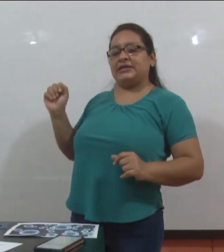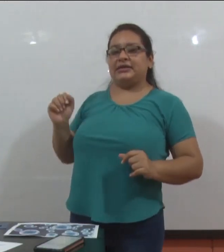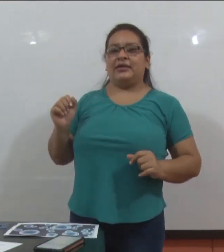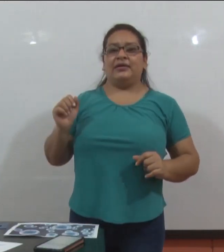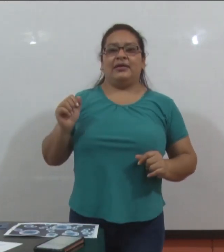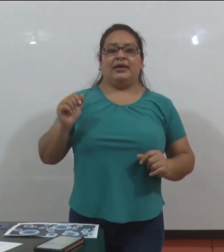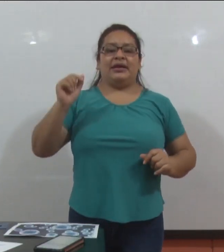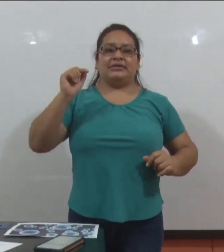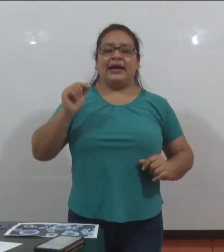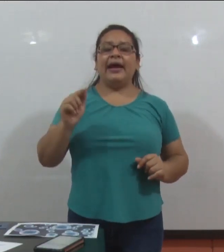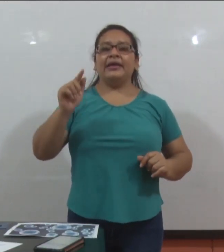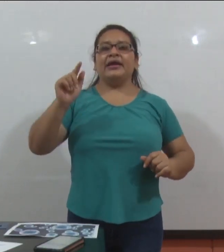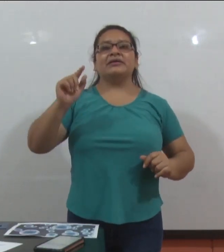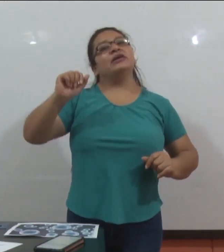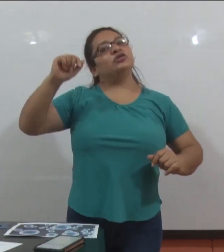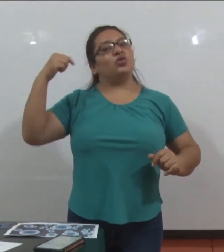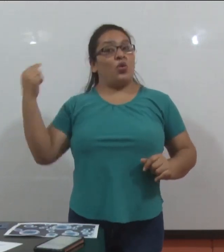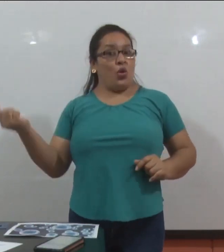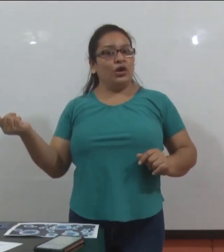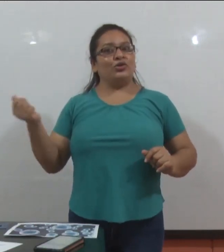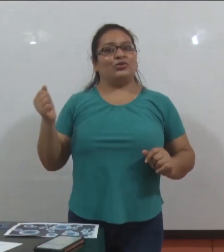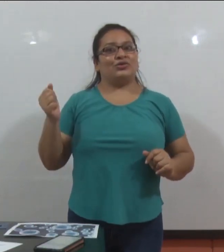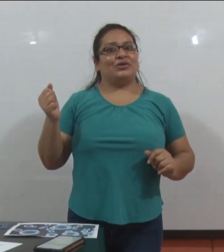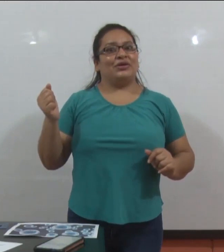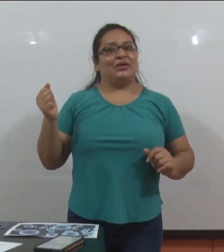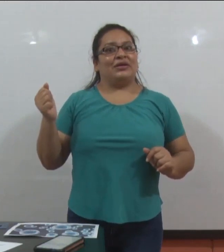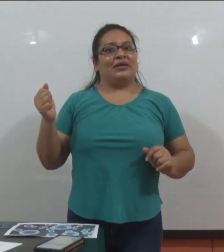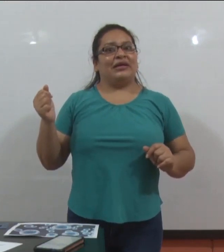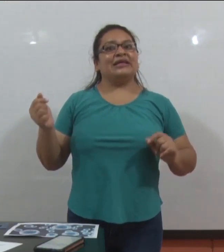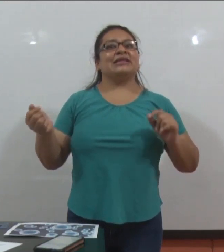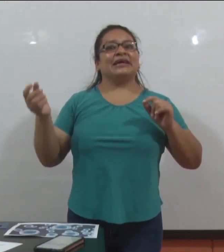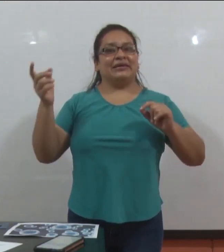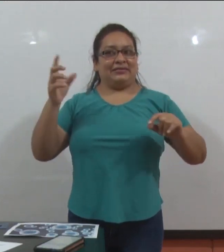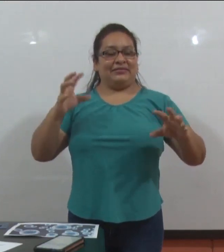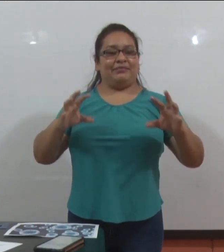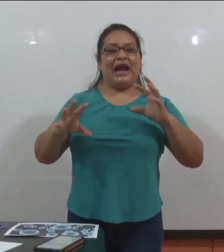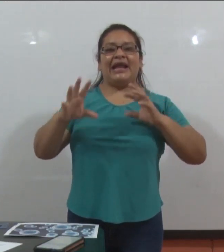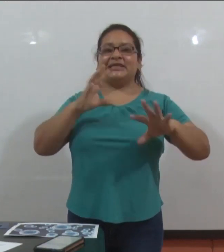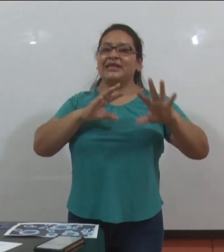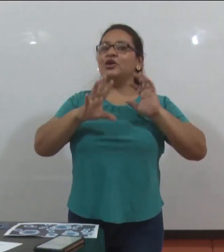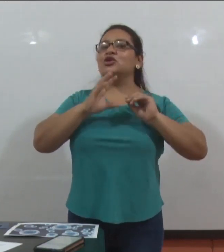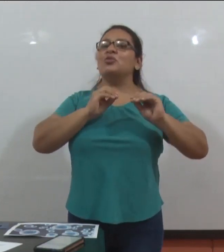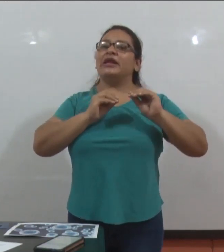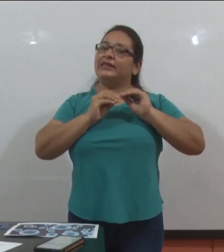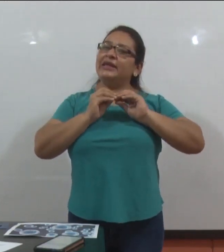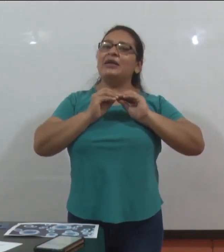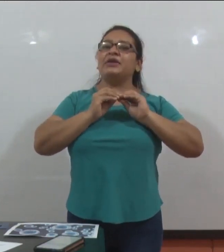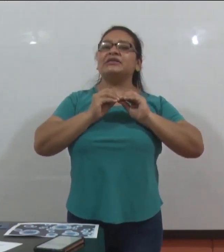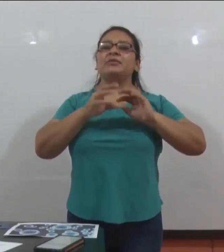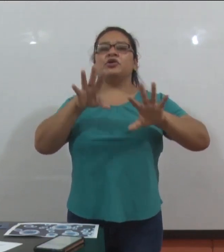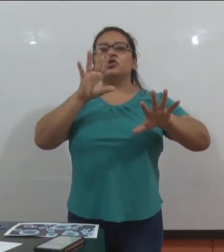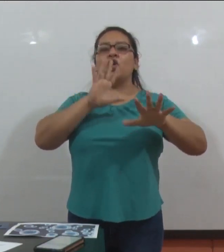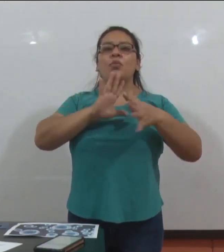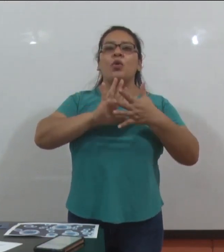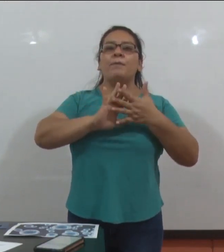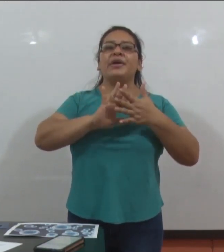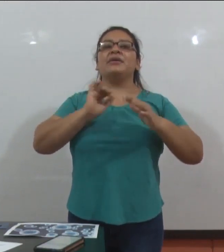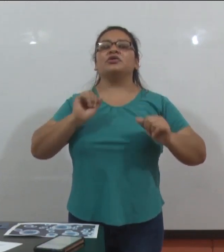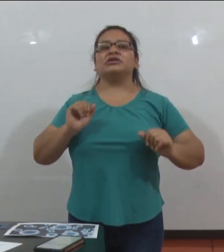naturaleza. Y las arqueas son otros, que están parecidos, como les dije al principio, son como primos de